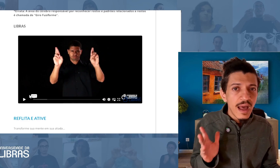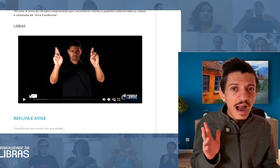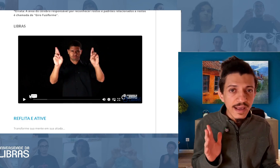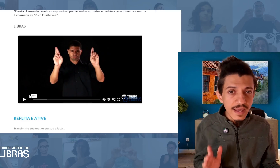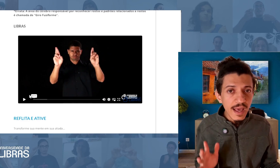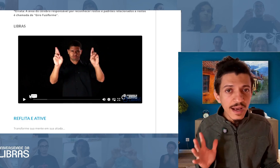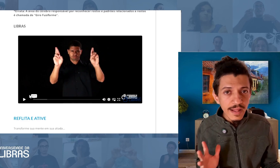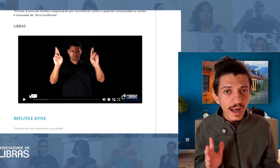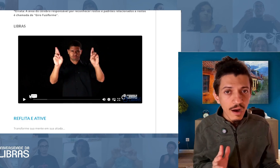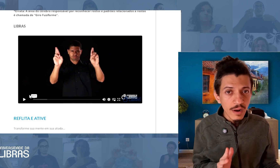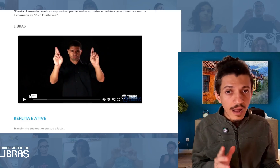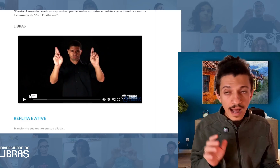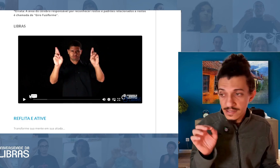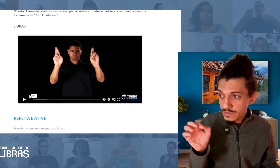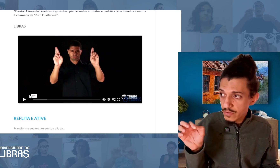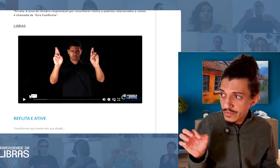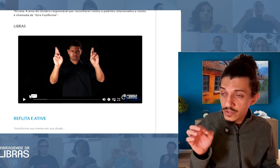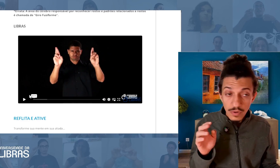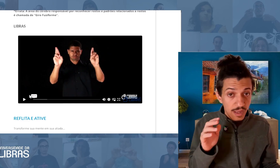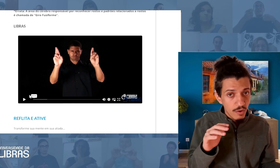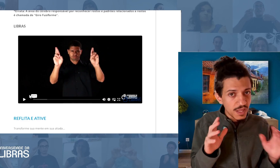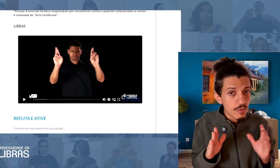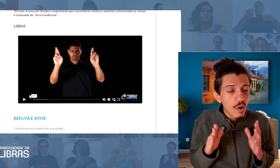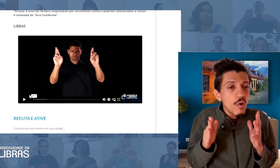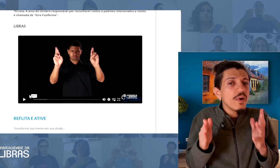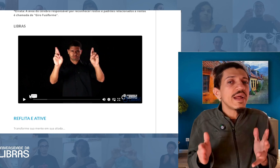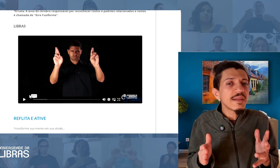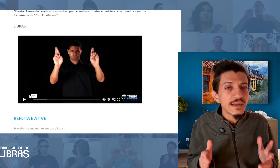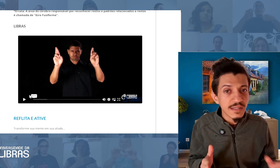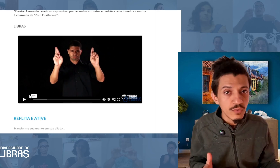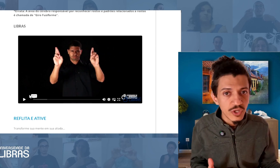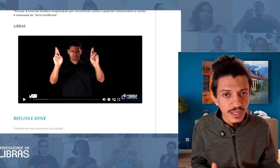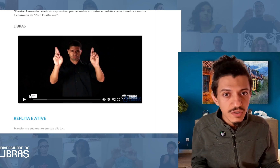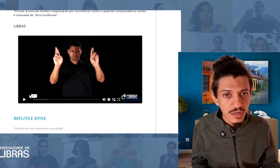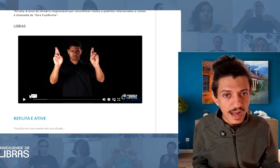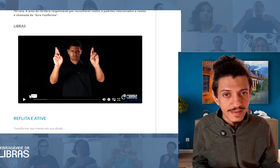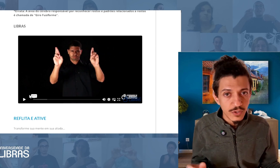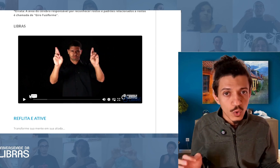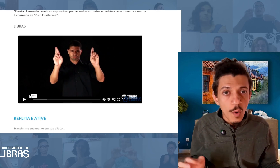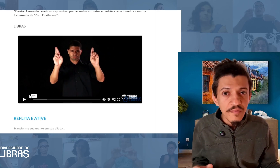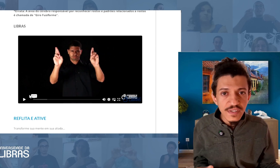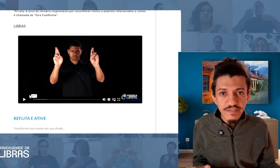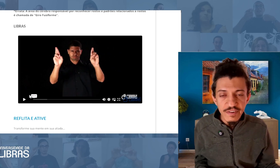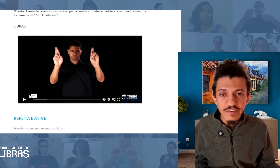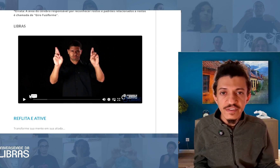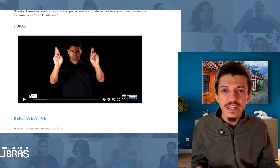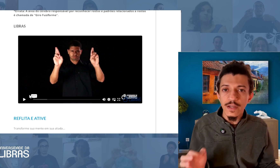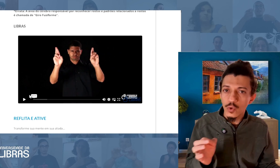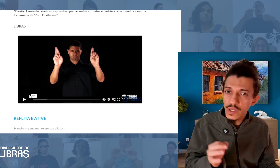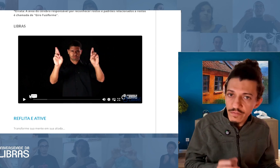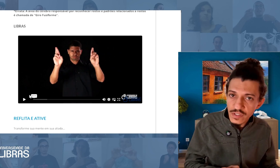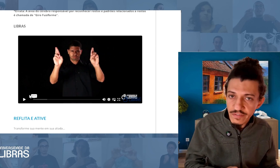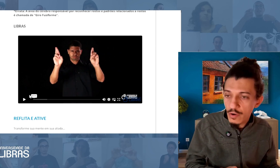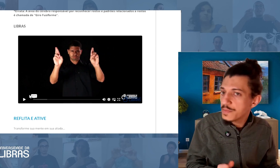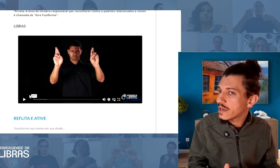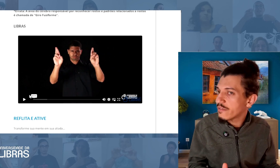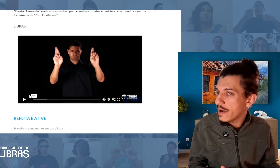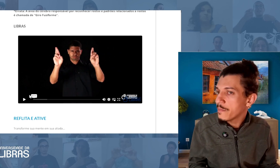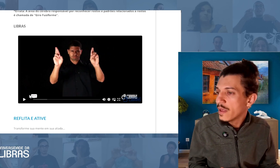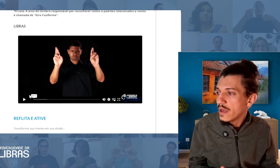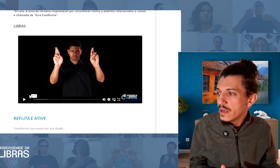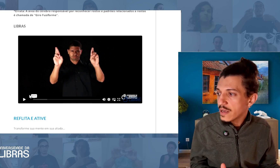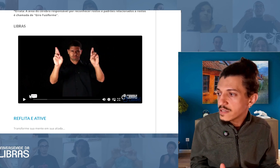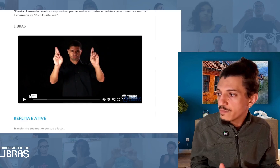sempre aqui em cada aula, acima do vídeo, eu tenho uma orientação direcionada de como você vai fazer, do que você vai